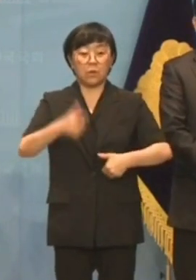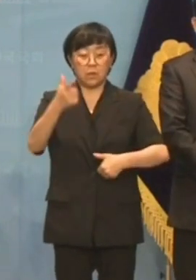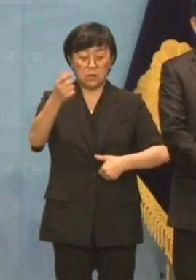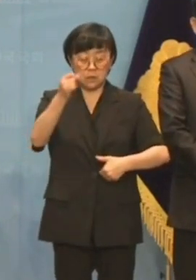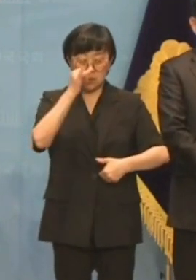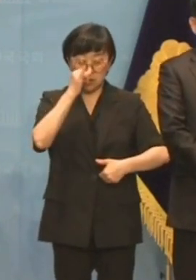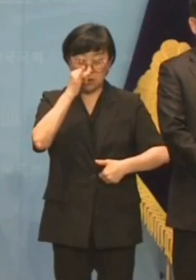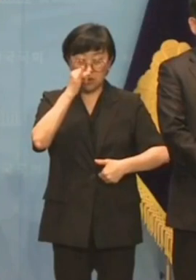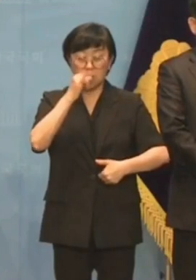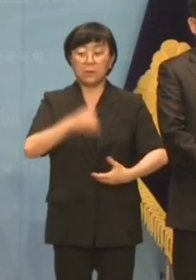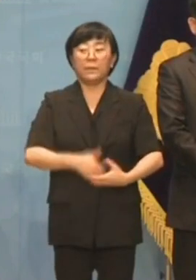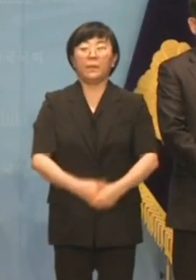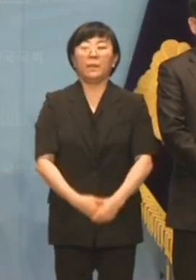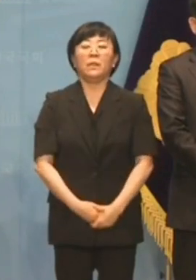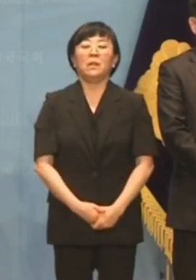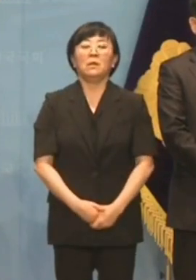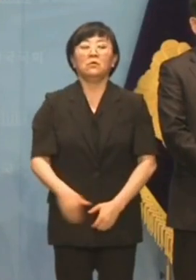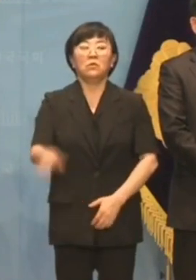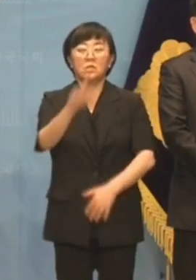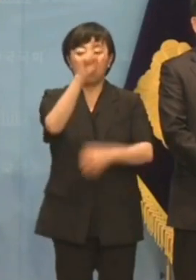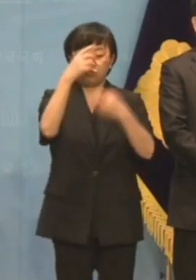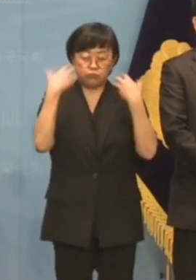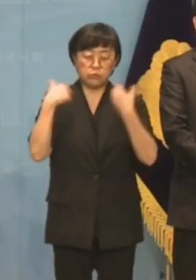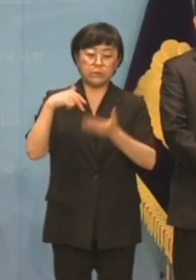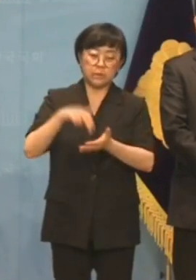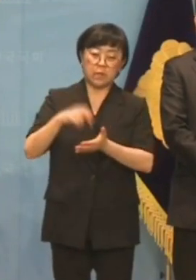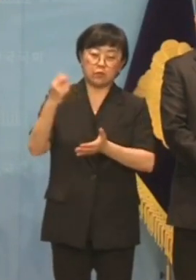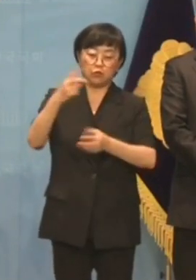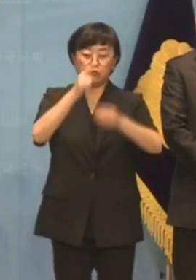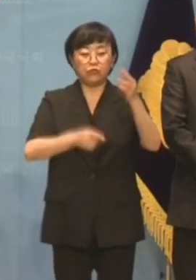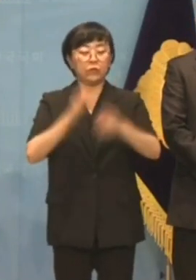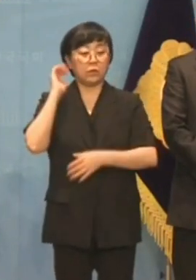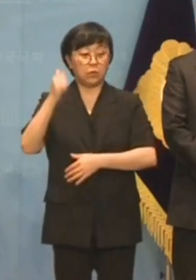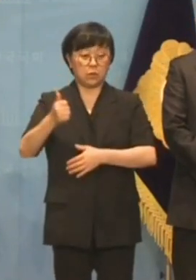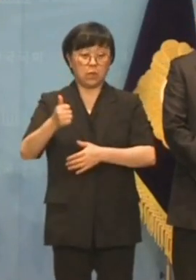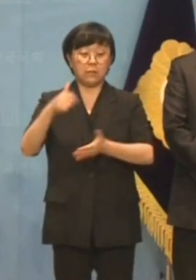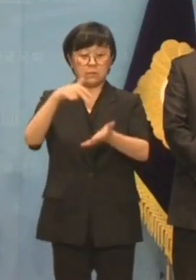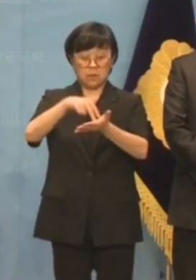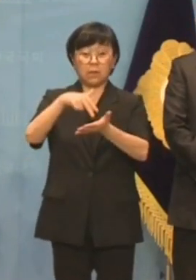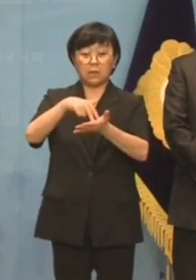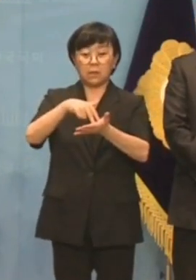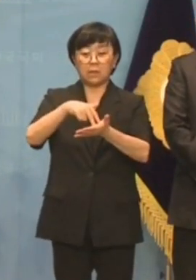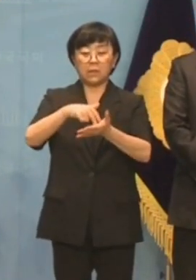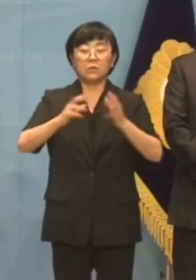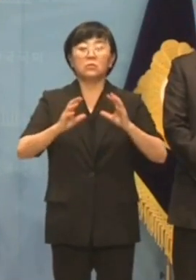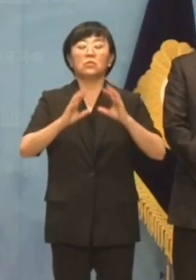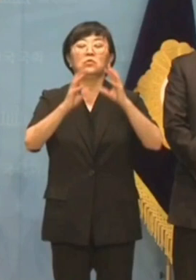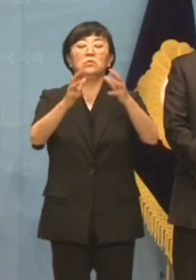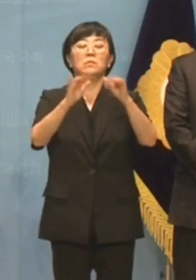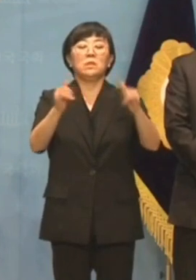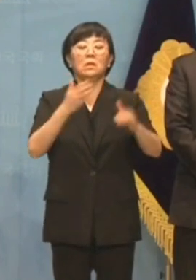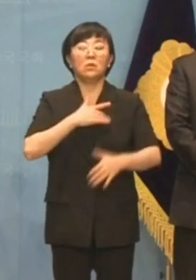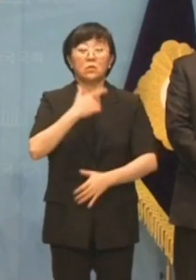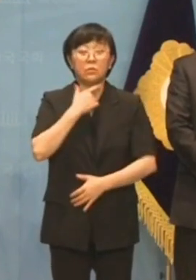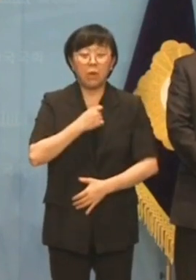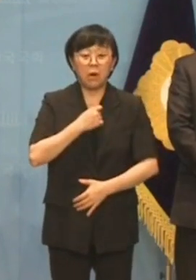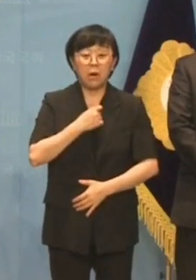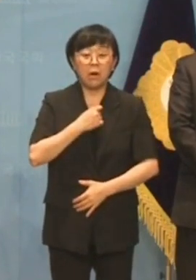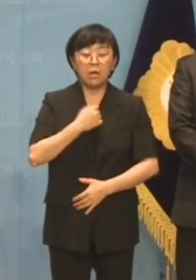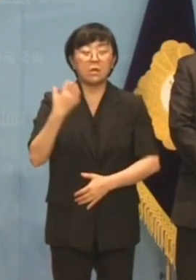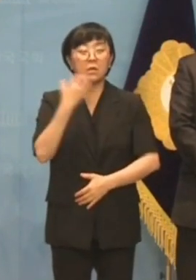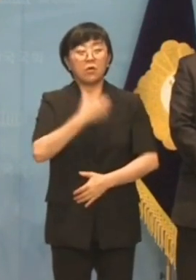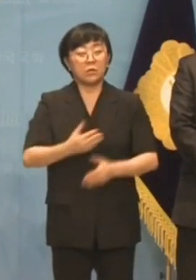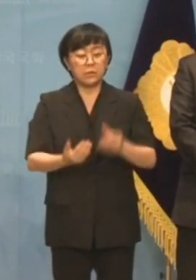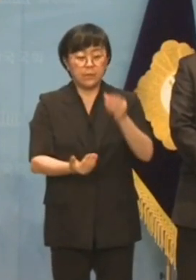때문에 우리 정부 입장 또 윤석열 대통령 입장에서는 국민이 알고 싶어하는 부분들,